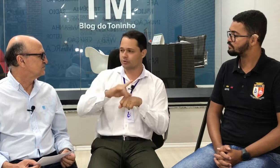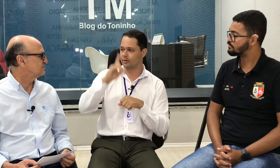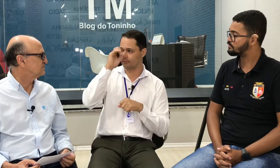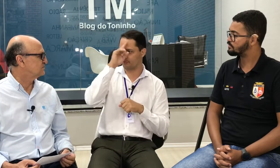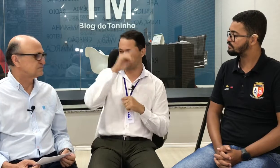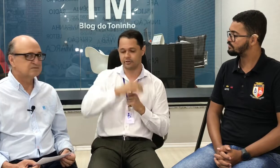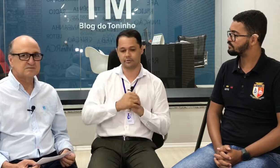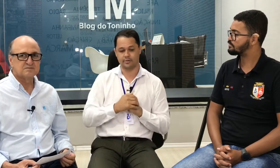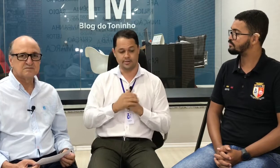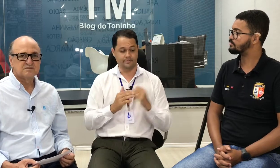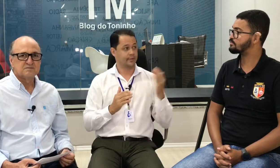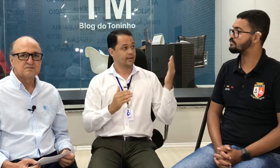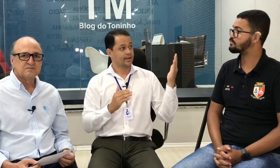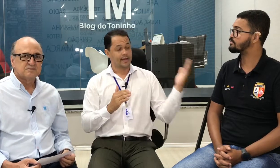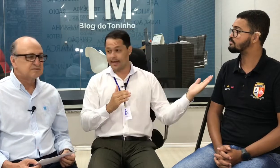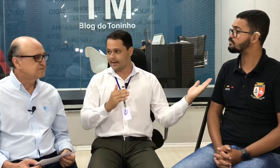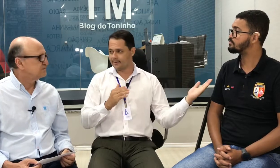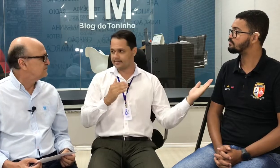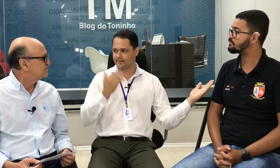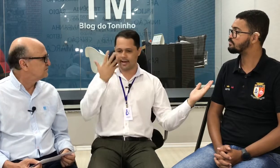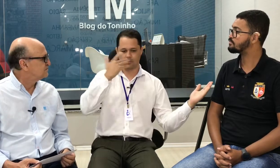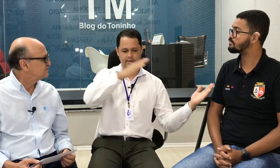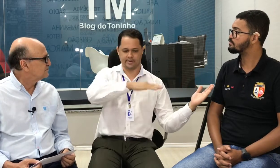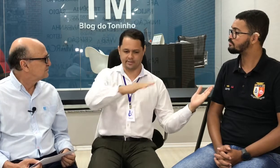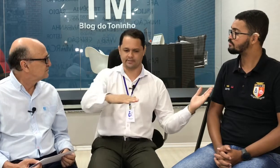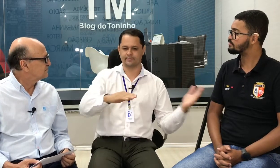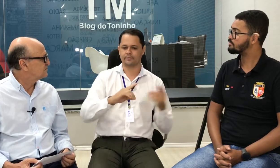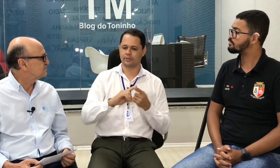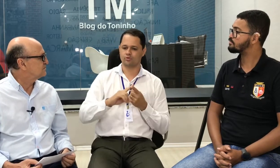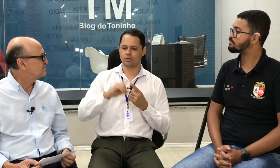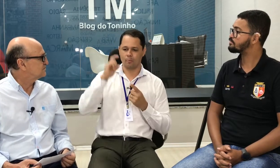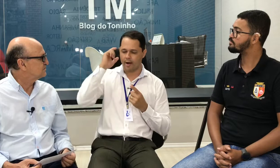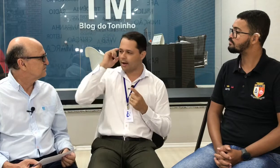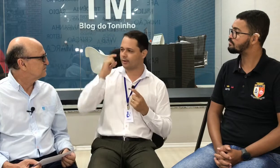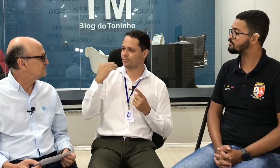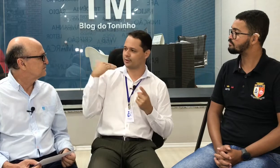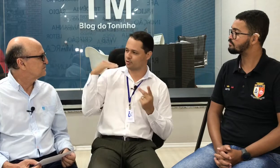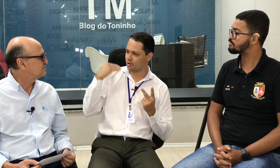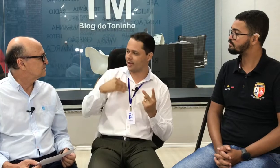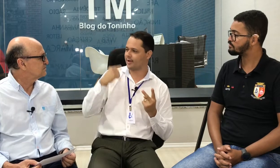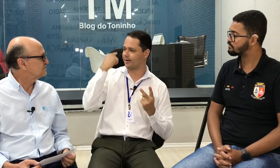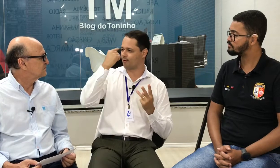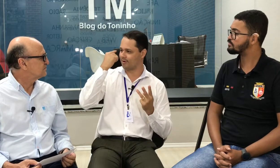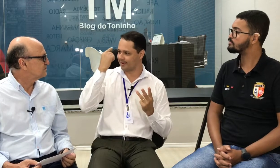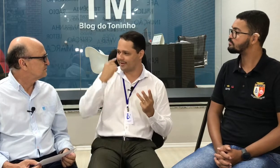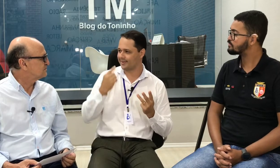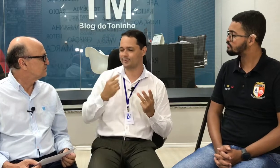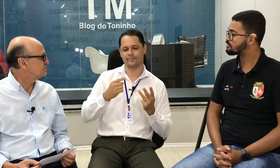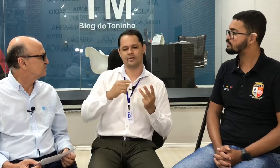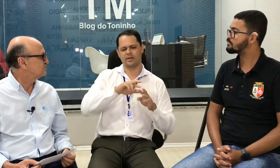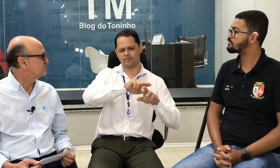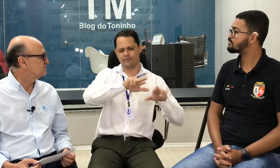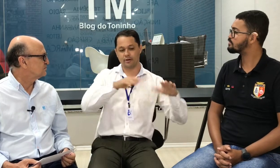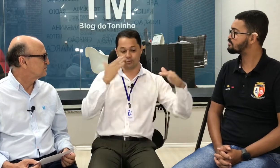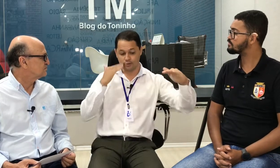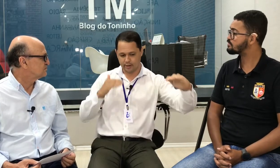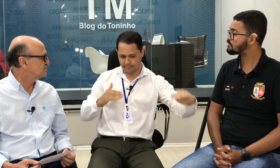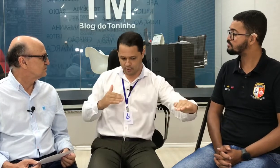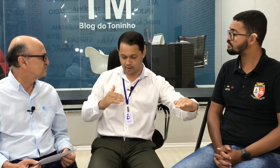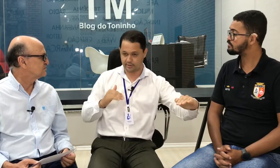muito difícil, eles que eram criança, então tinha o Marcos, a Angélica, o Cleiton, diversos surdos que eram menores e